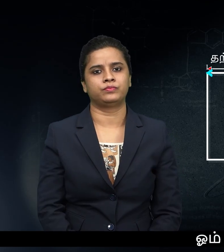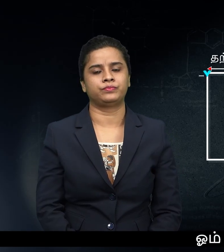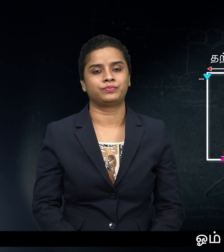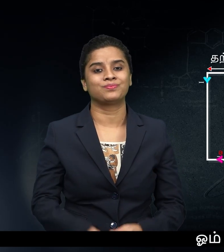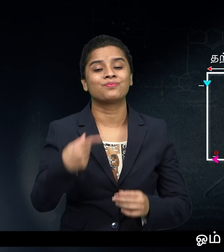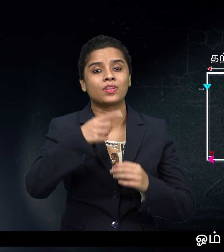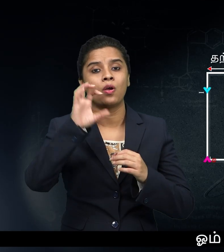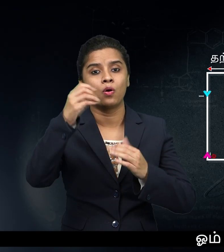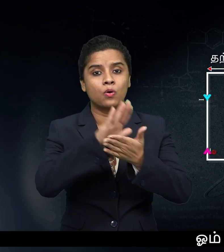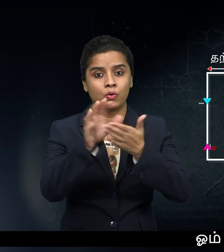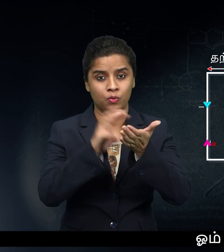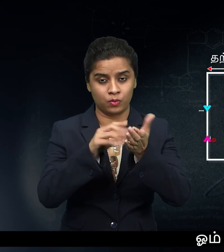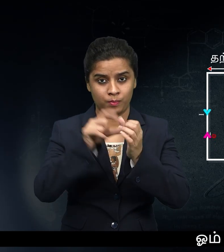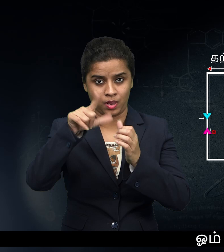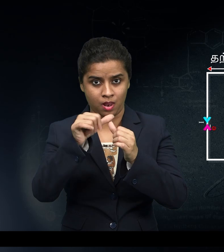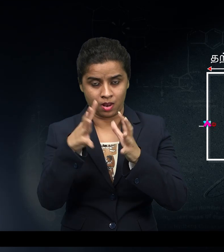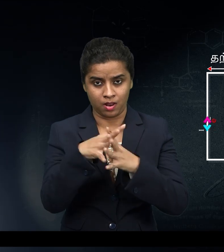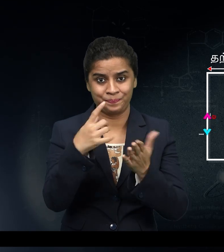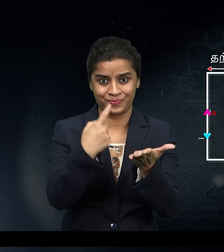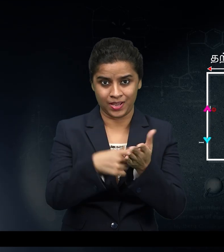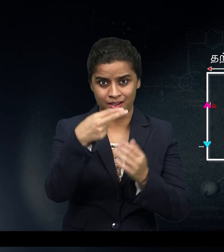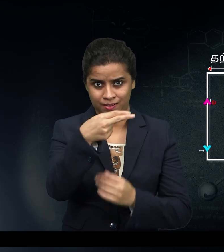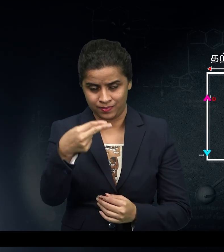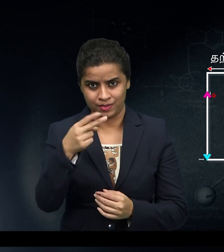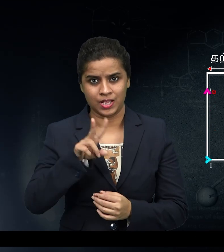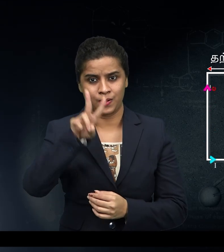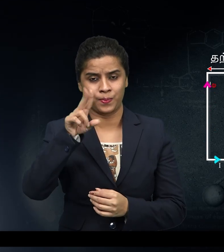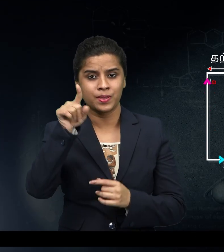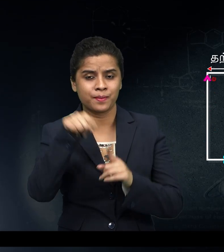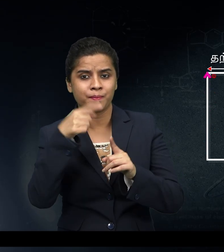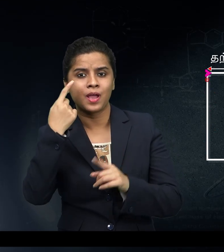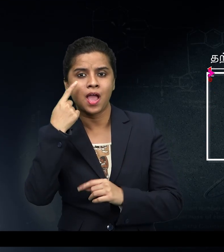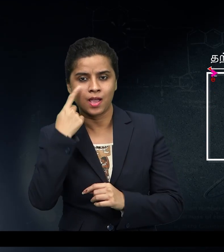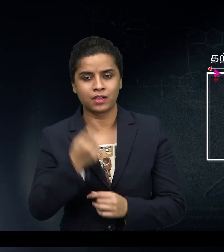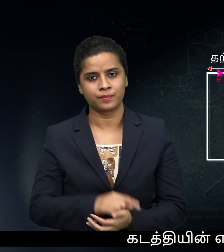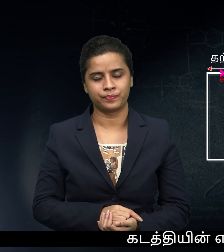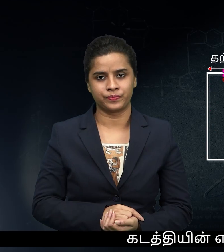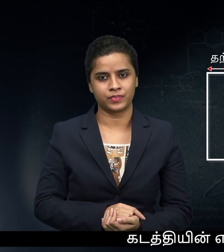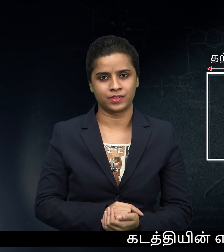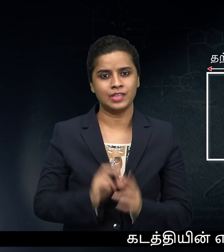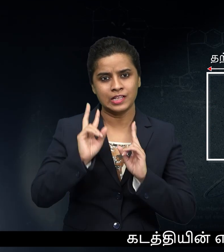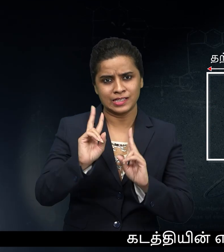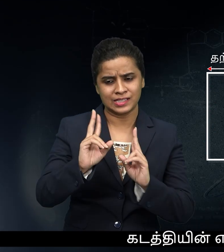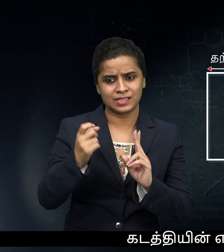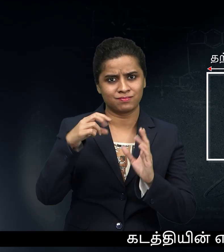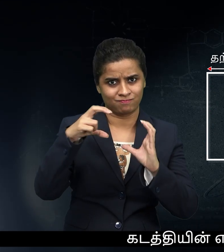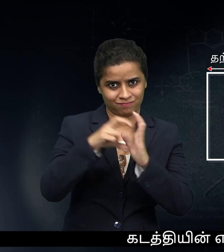ஓம் விதியிலிருந்து R ஈடு V பார் I. கடத்தியின் எதிர்ப்பானது